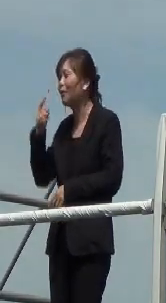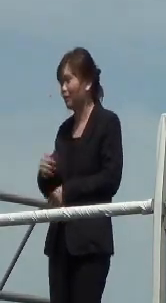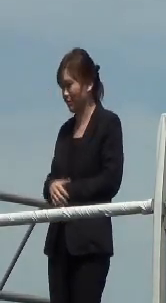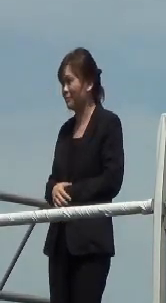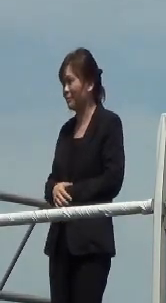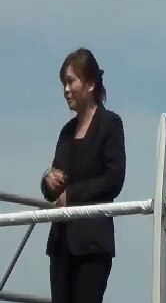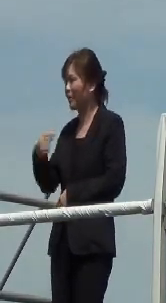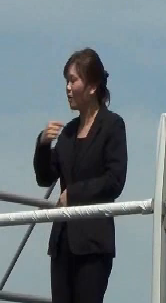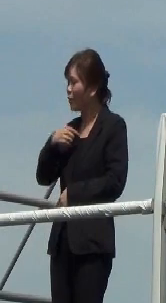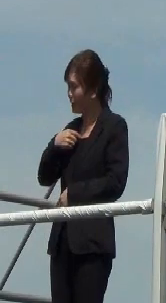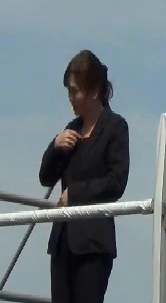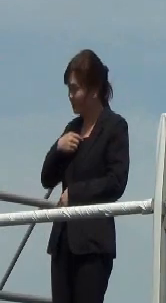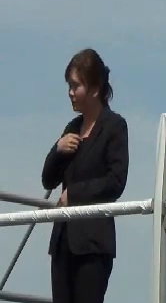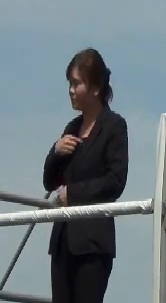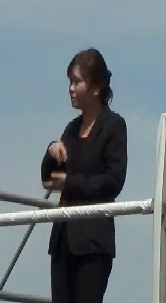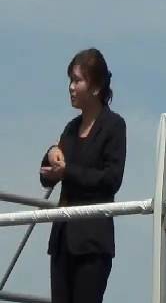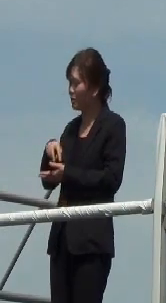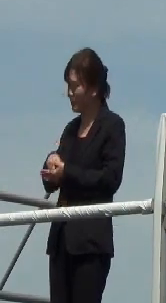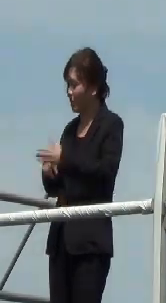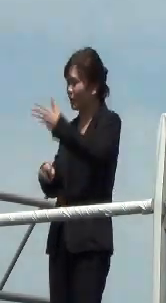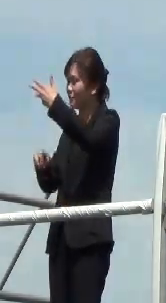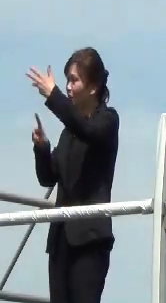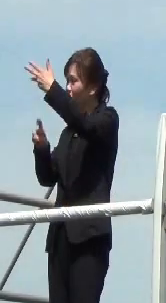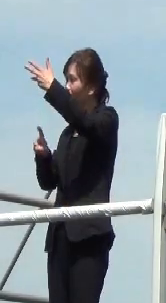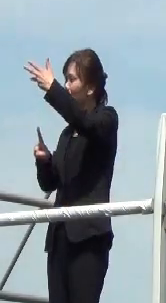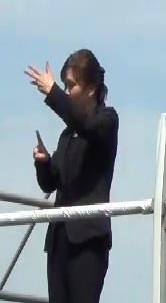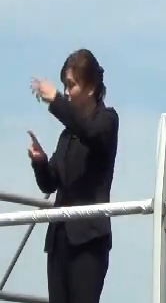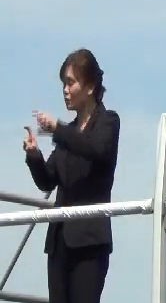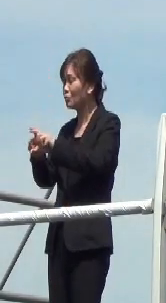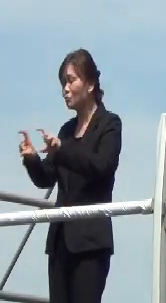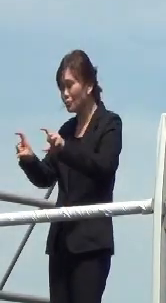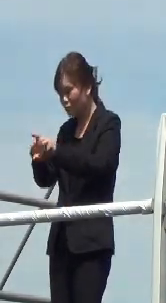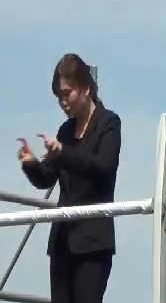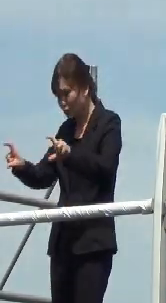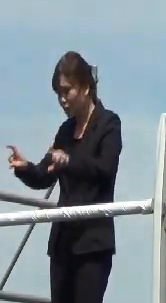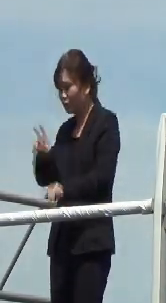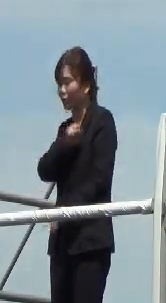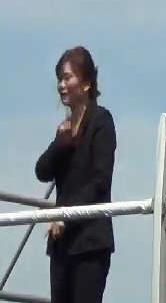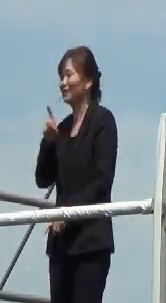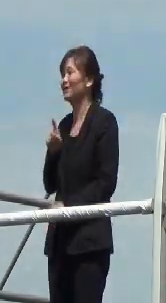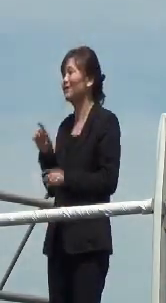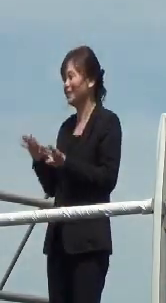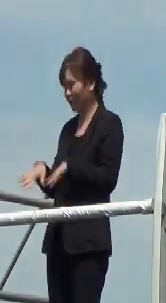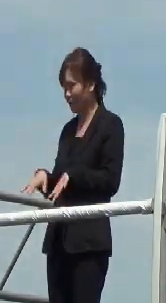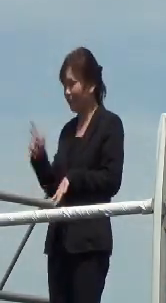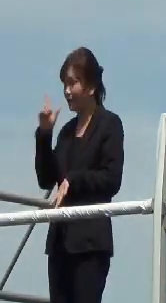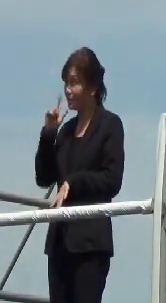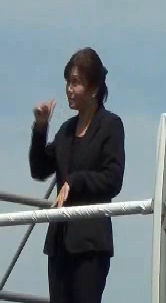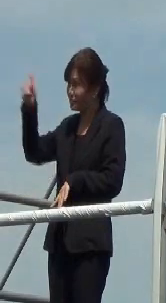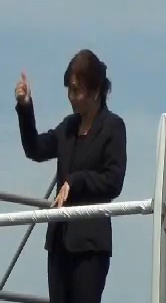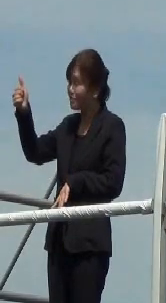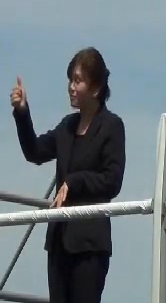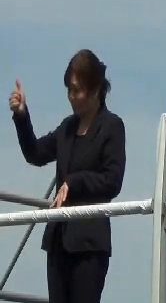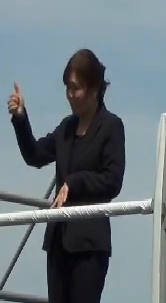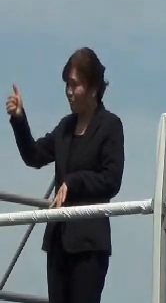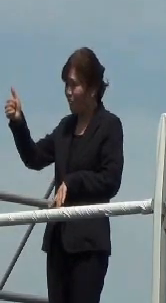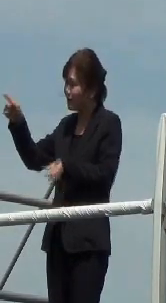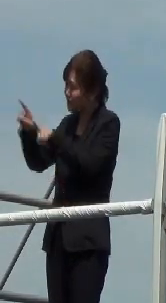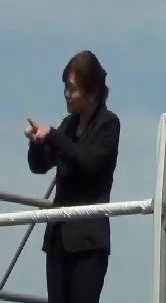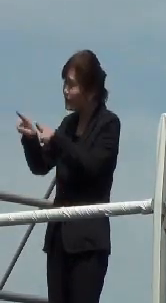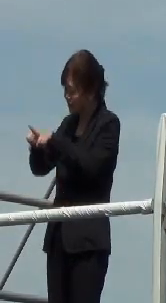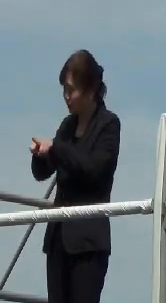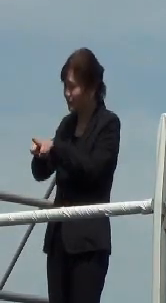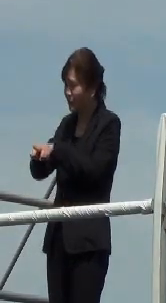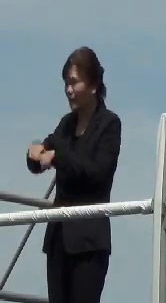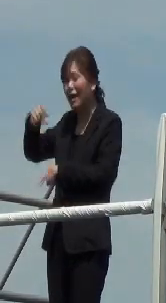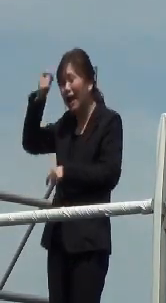普通の一日でした。父と、夏の暑い中お掃除をして庭掃